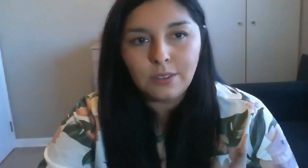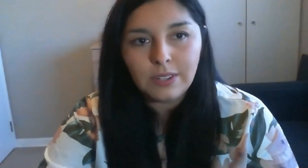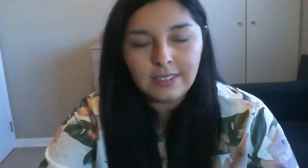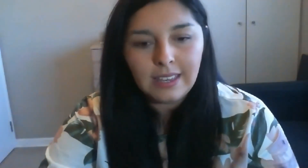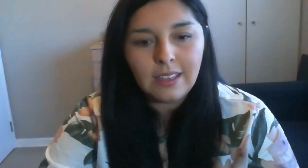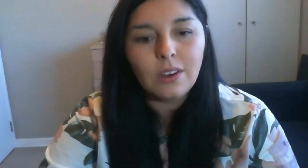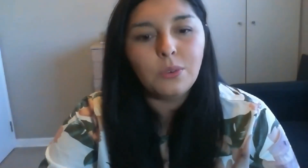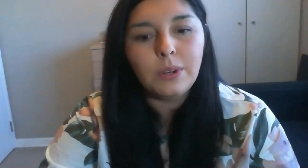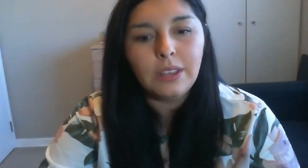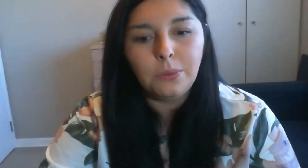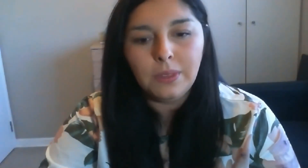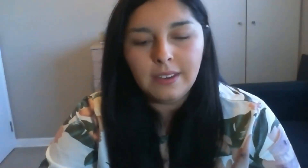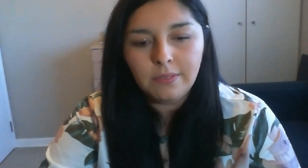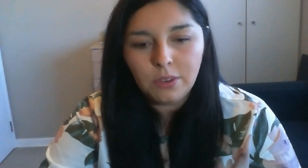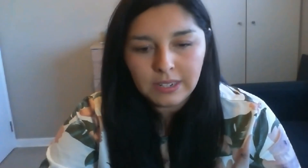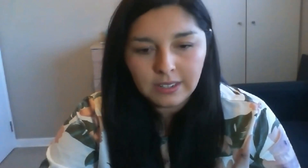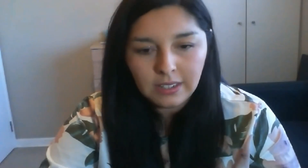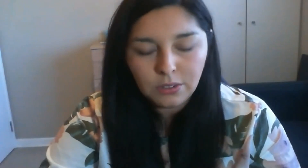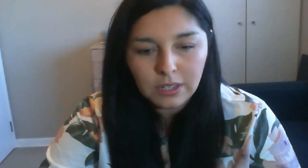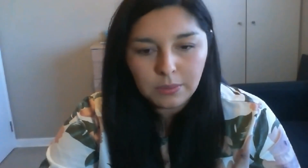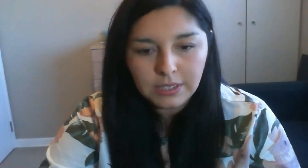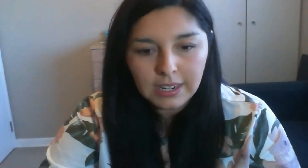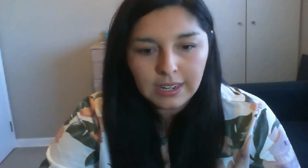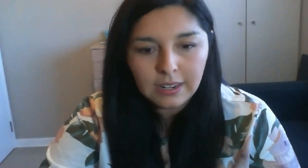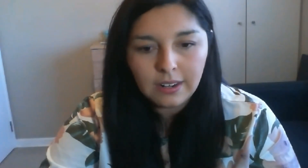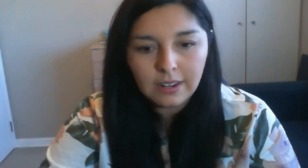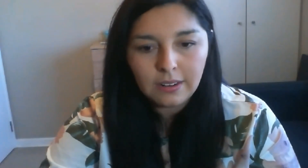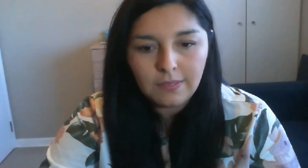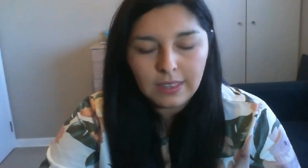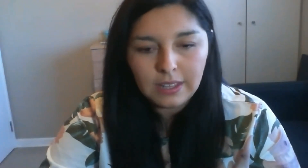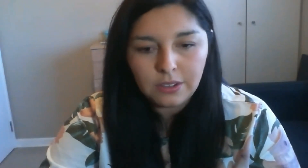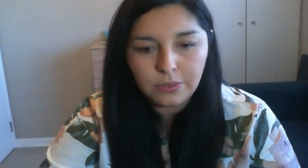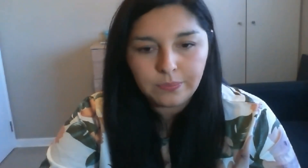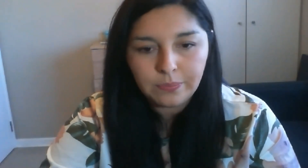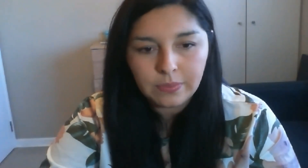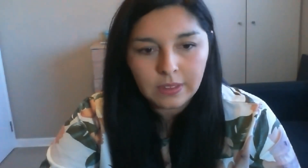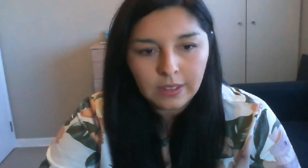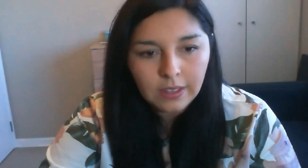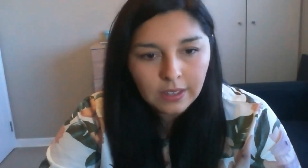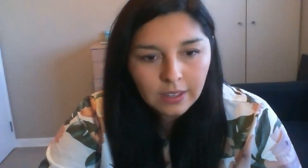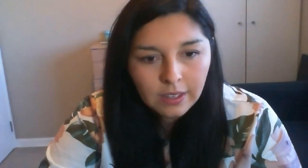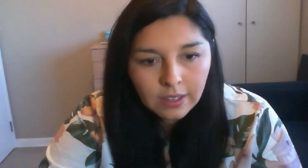caso de que hubiese quedado alguna duda, ¿ya? Yo mientras tanto voy a mostrarles el videíto.